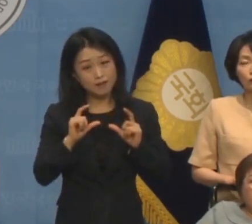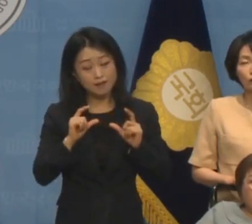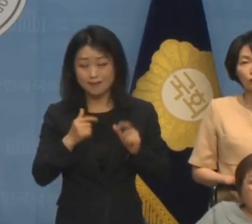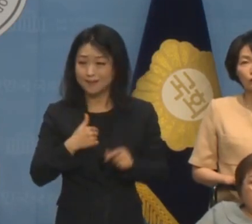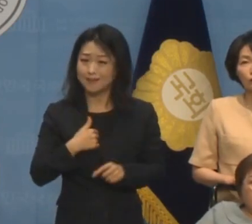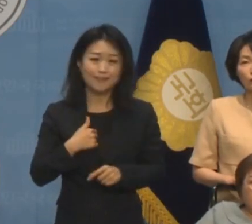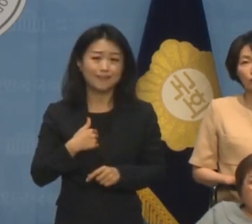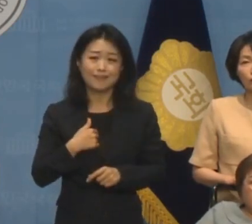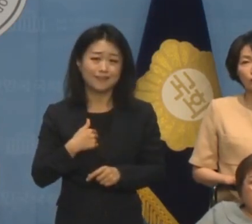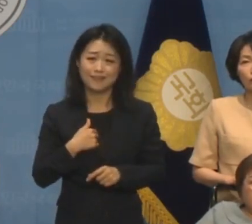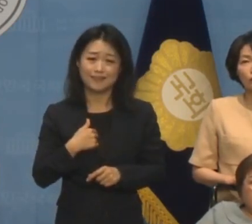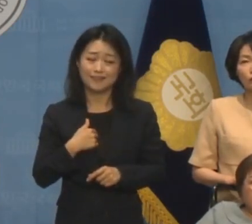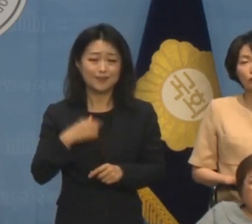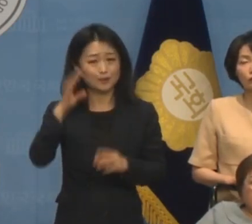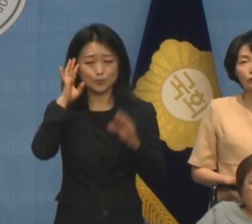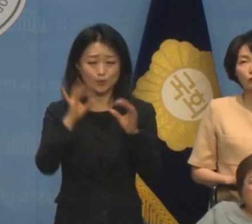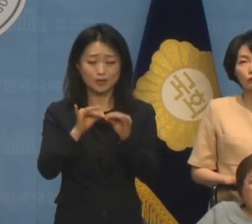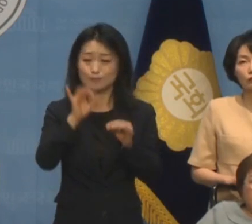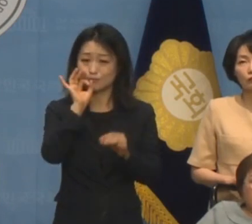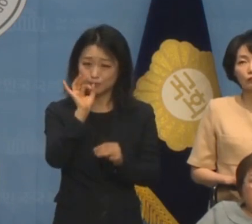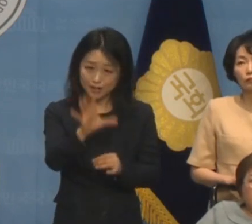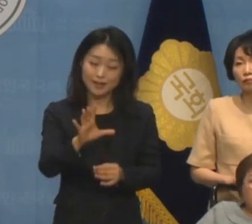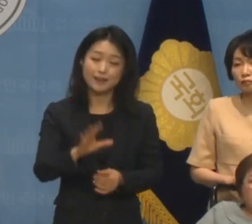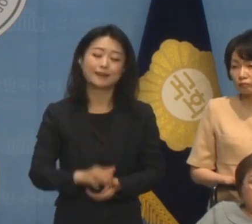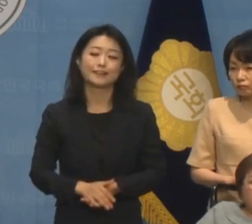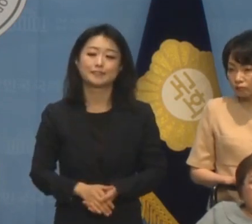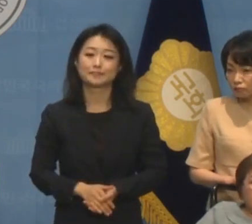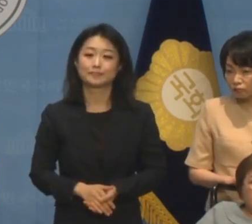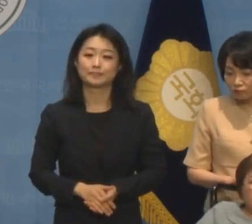저는 동의할 수 없습니다.